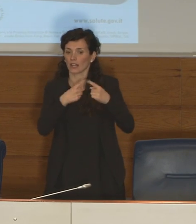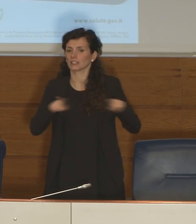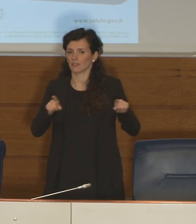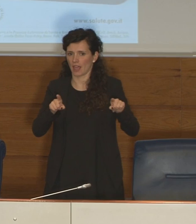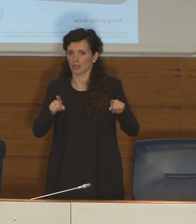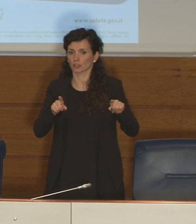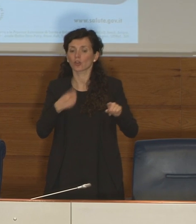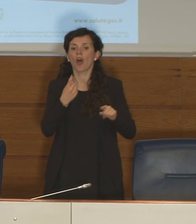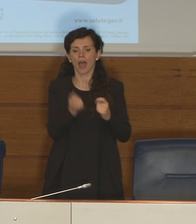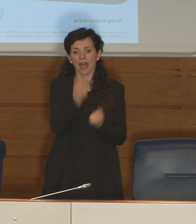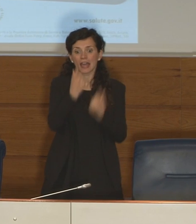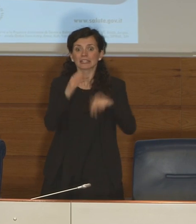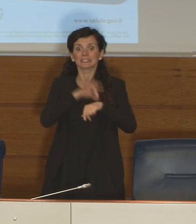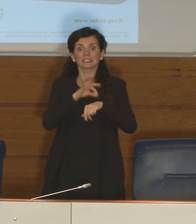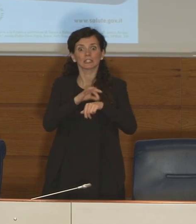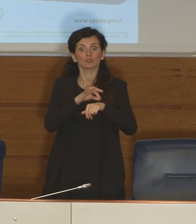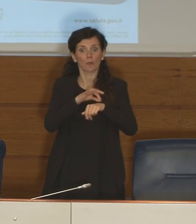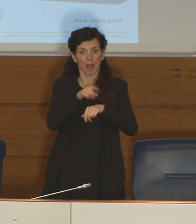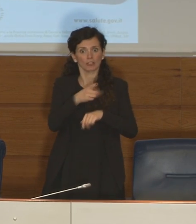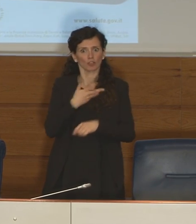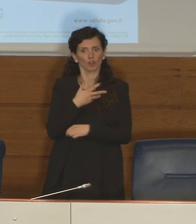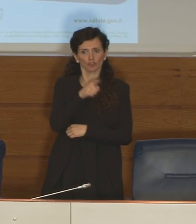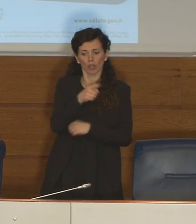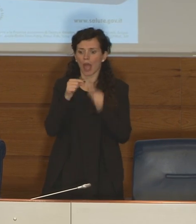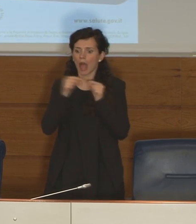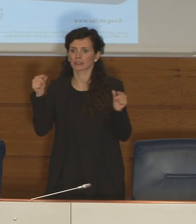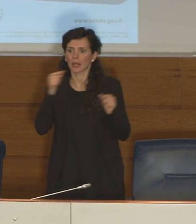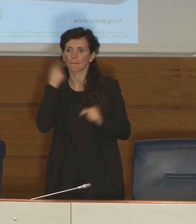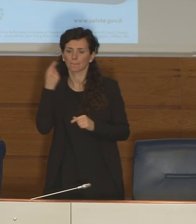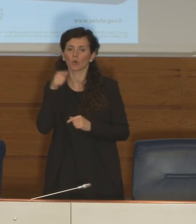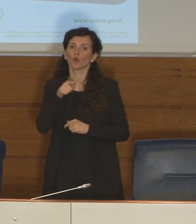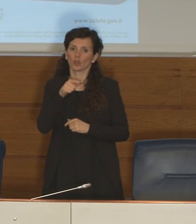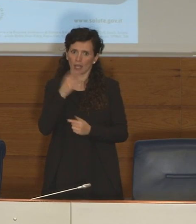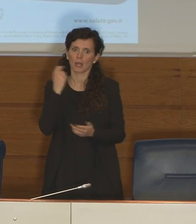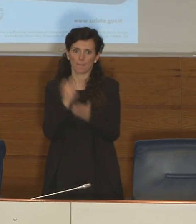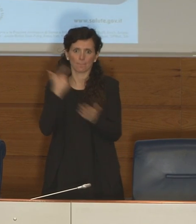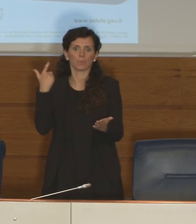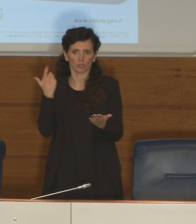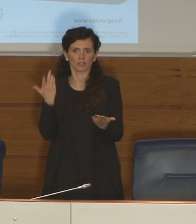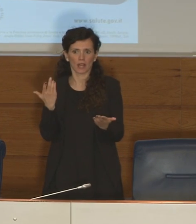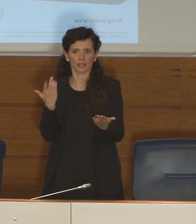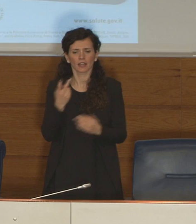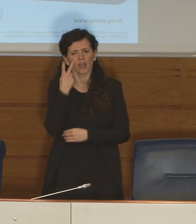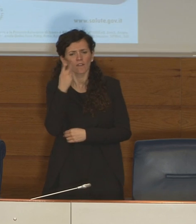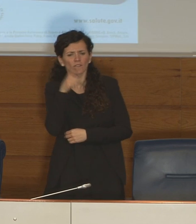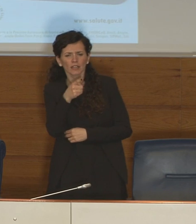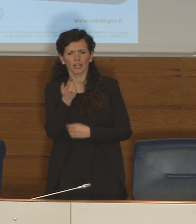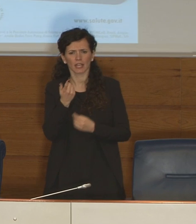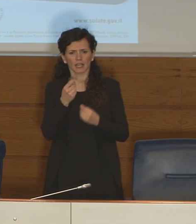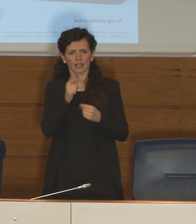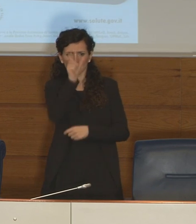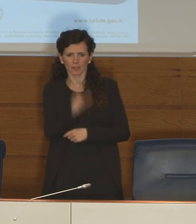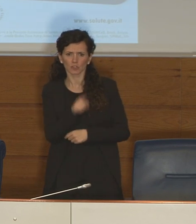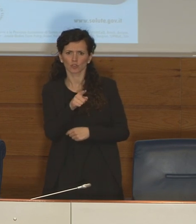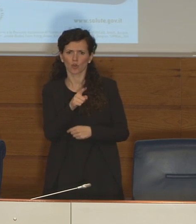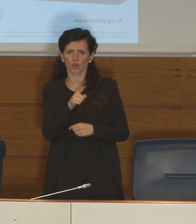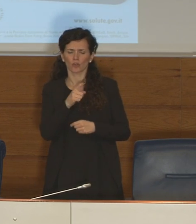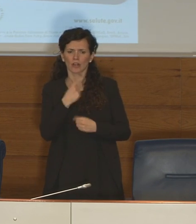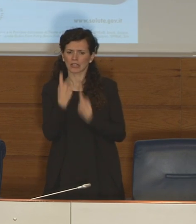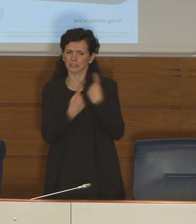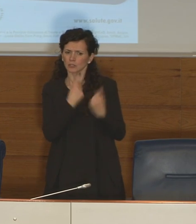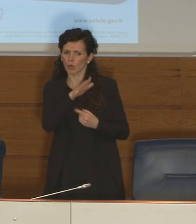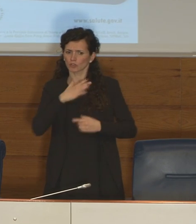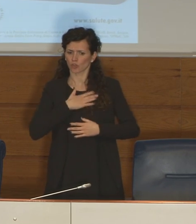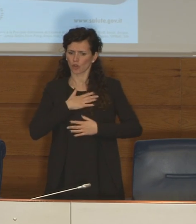sintomatico diventa importante perché l'evoluzione clinica ma anche le modalità di gestione della persona positiva